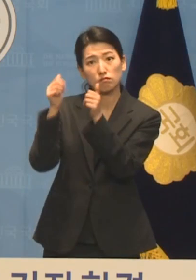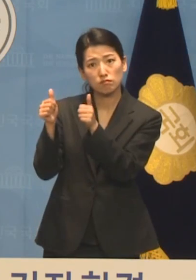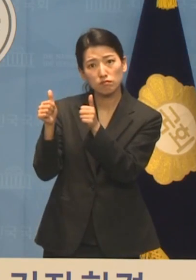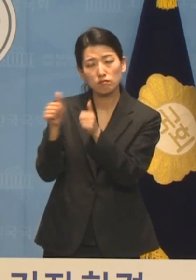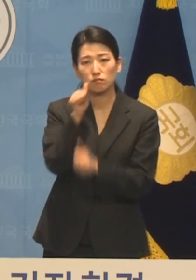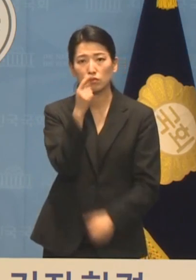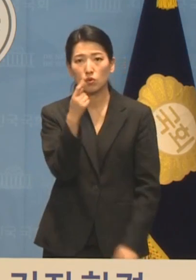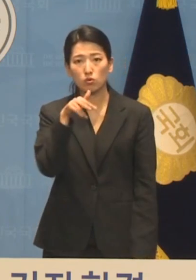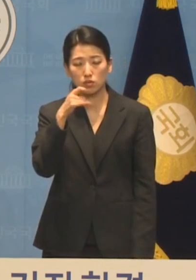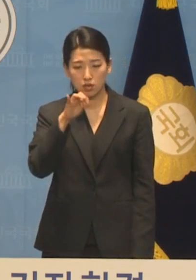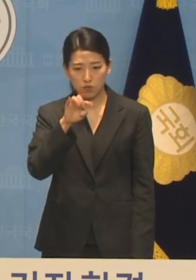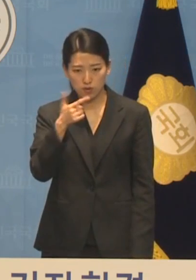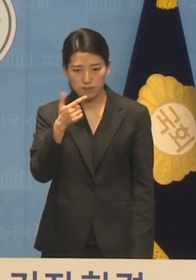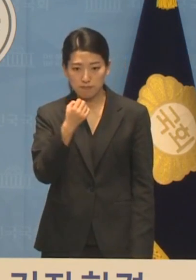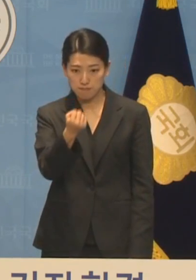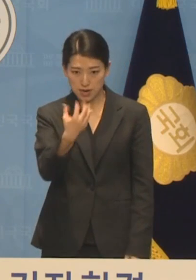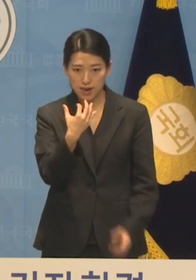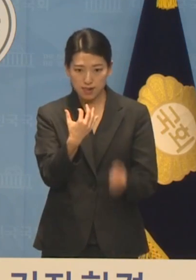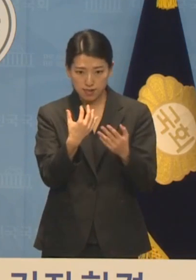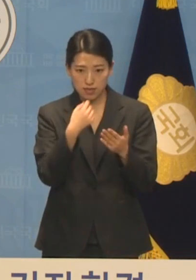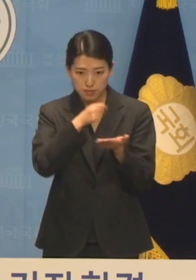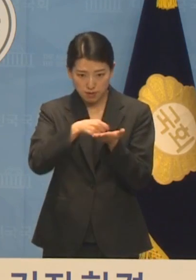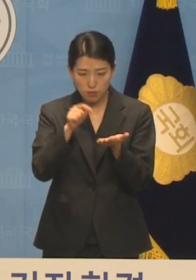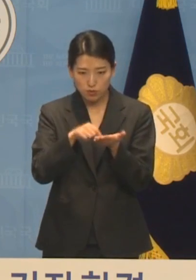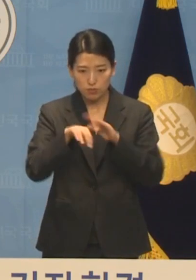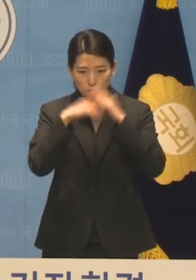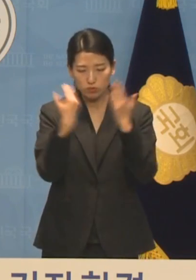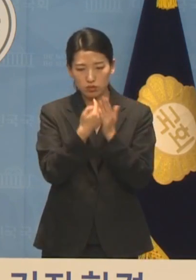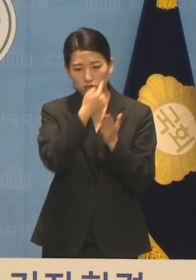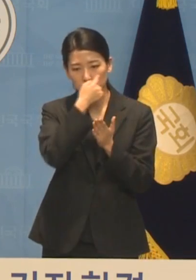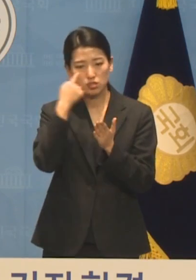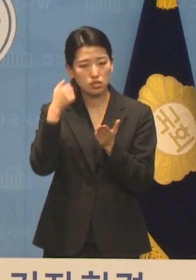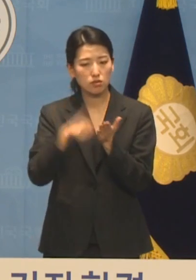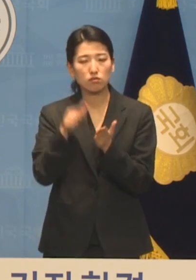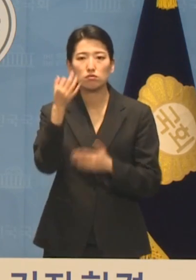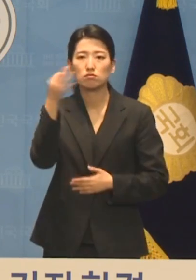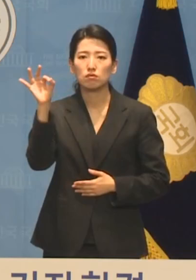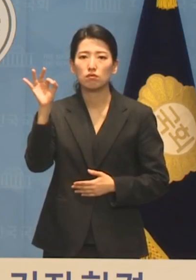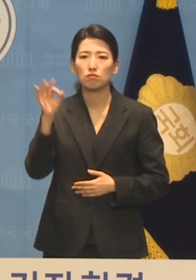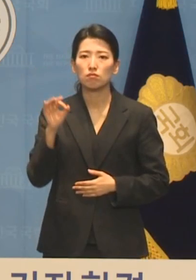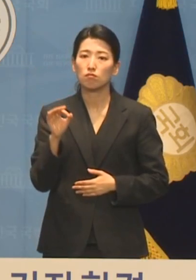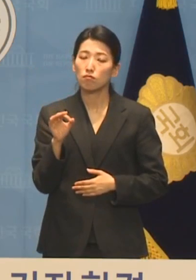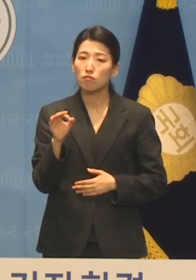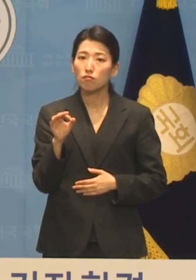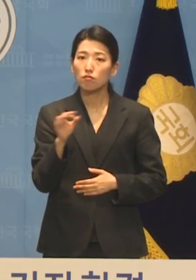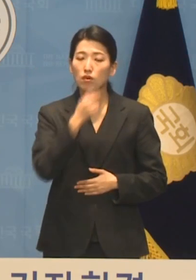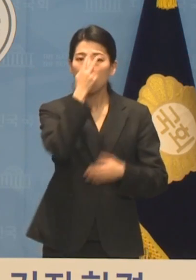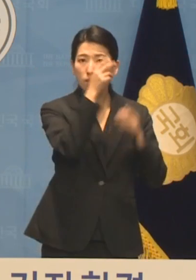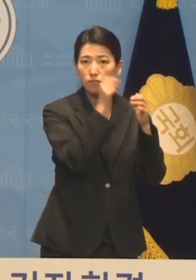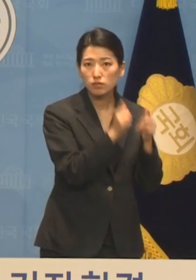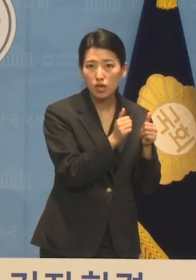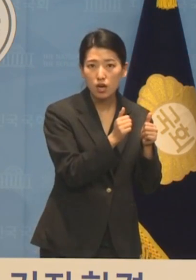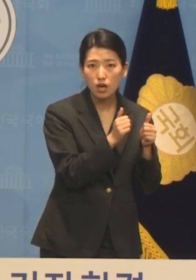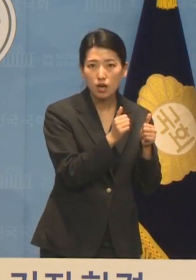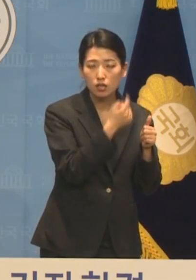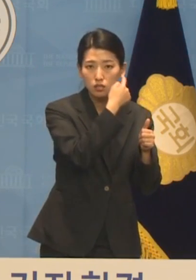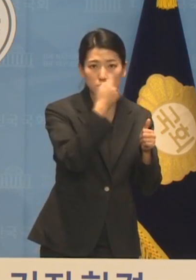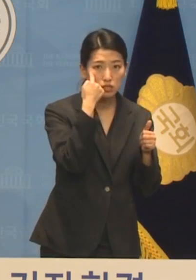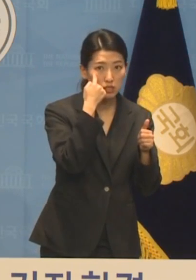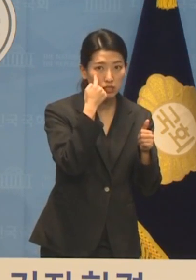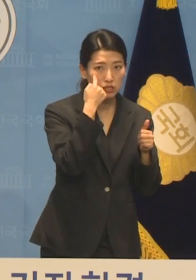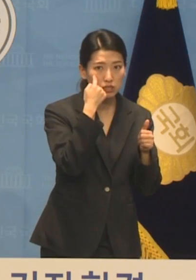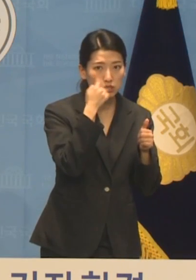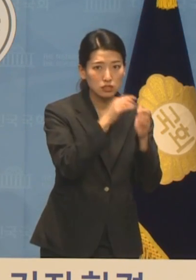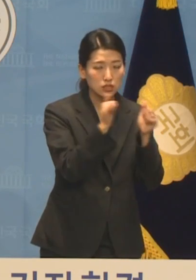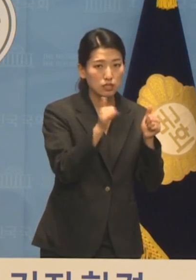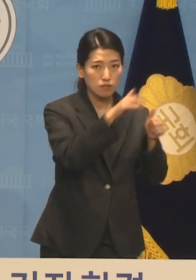증거 능력을 인정하고 증거로 채택했다는 것입니다. 검찰 조서의 내용과 헌법재판소에서의 증언이 다른 경우에